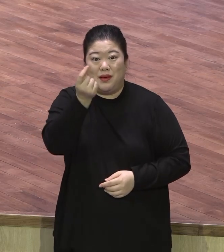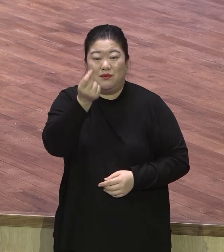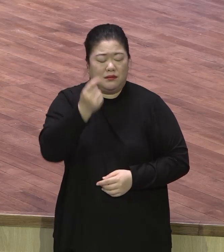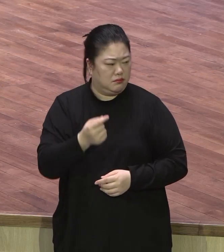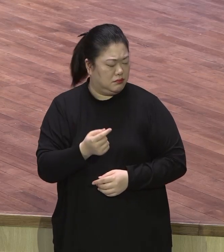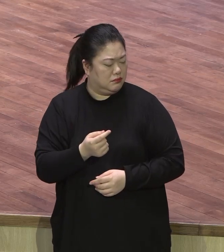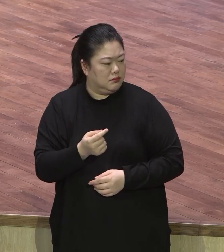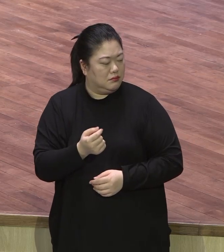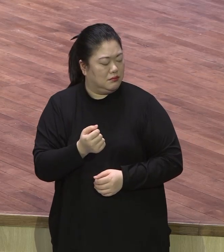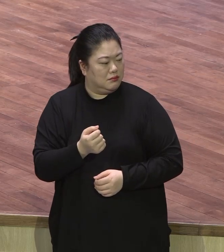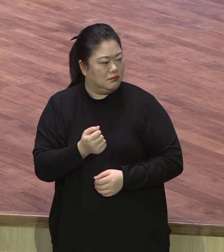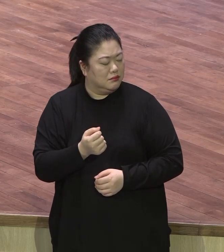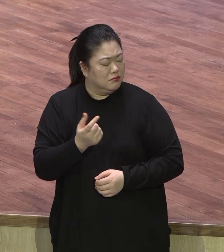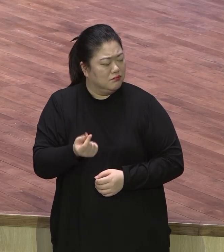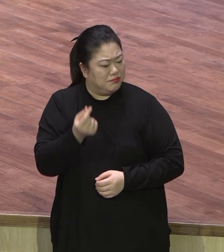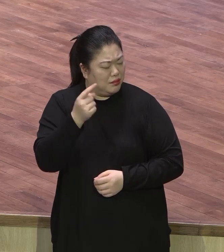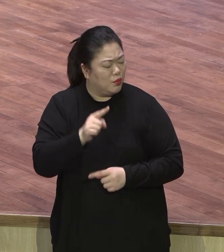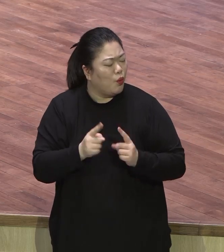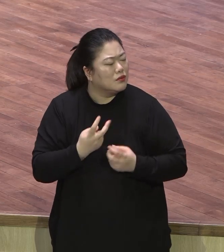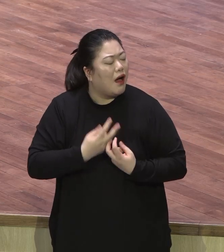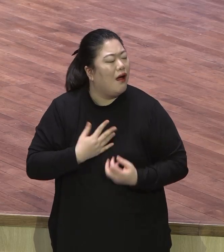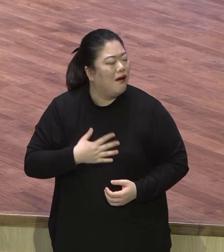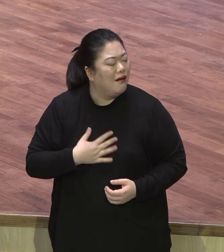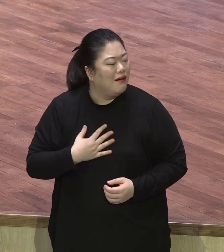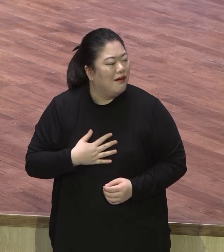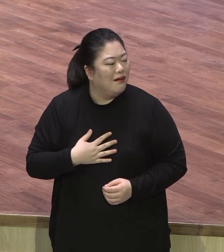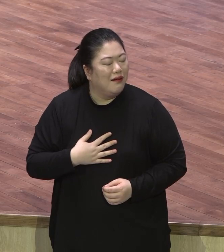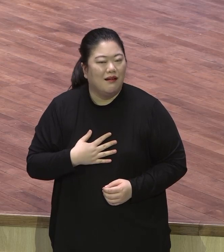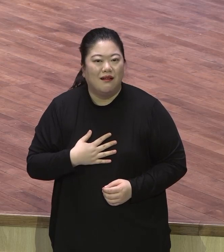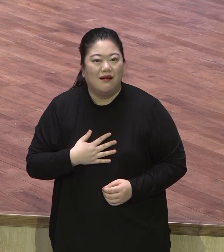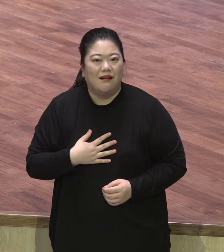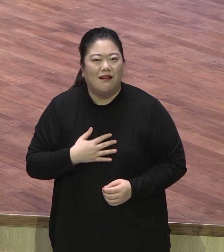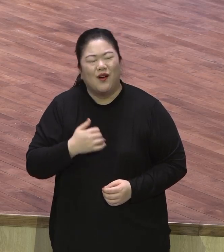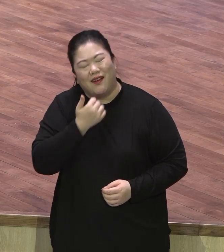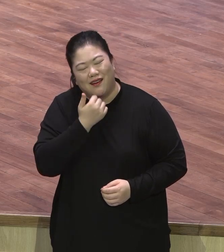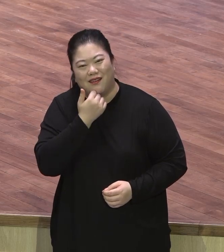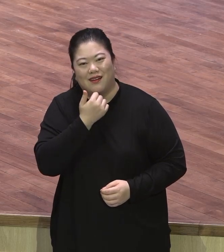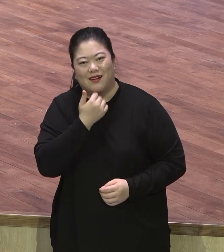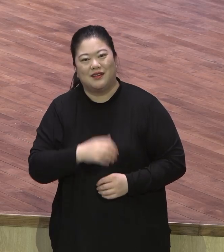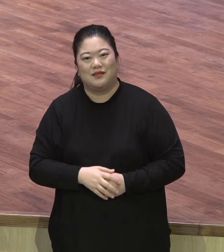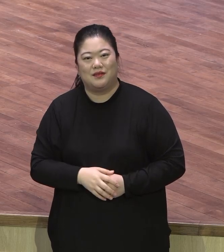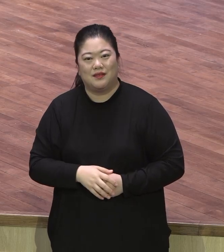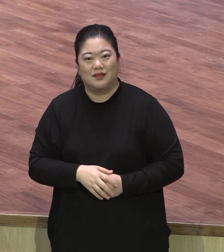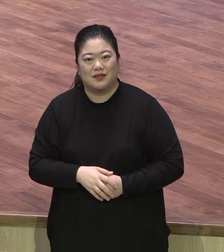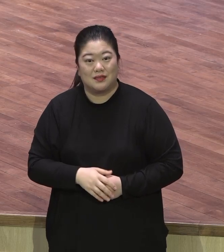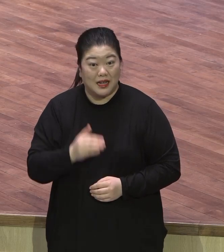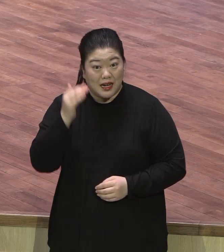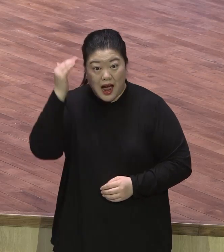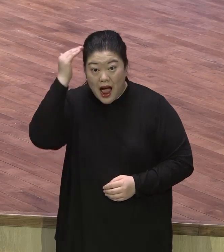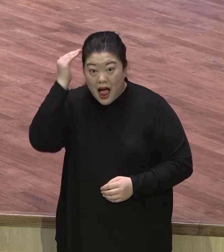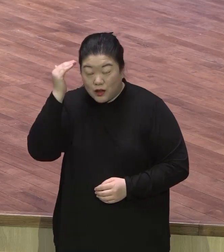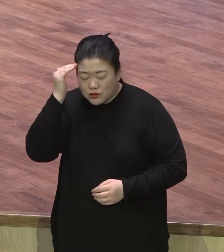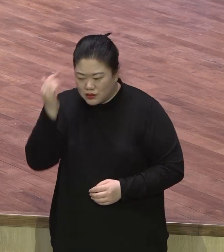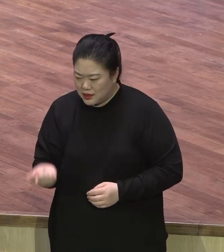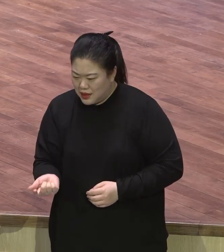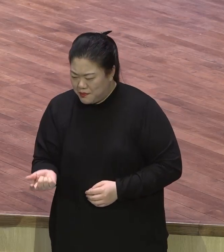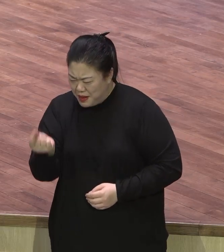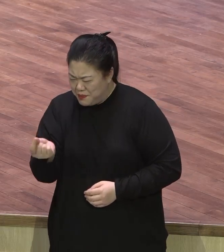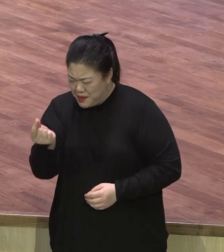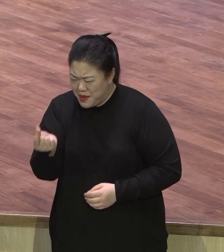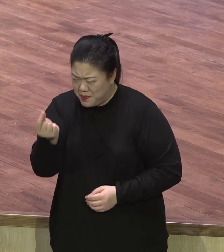의미로 말하지요 그런데 이 빨리빨리 문화를 긍정적으로 바라보면요 무슨 뜻이냐 뜨거운 열정이에요